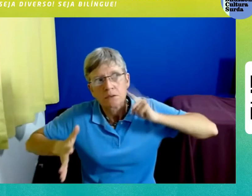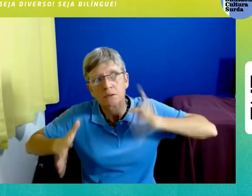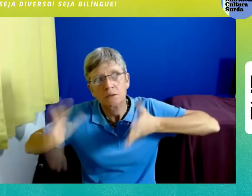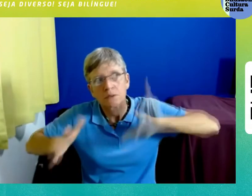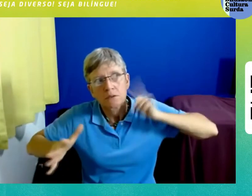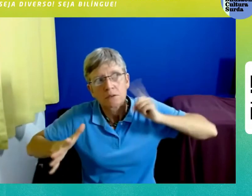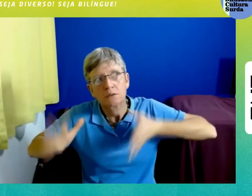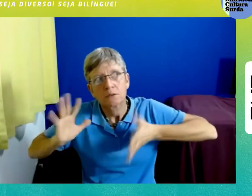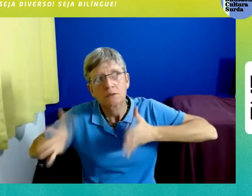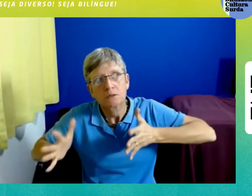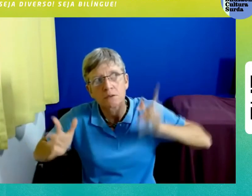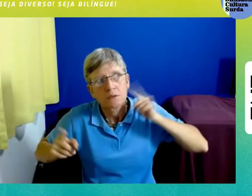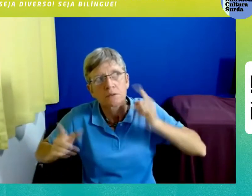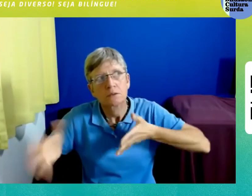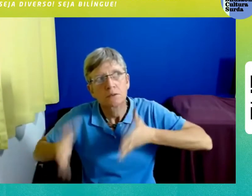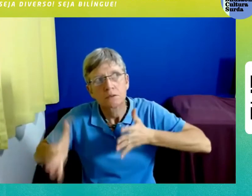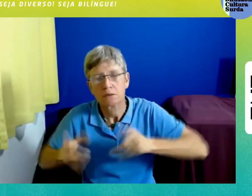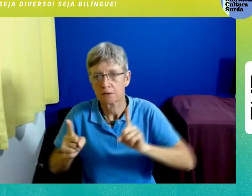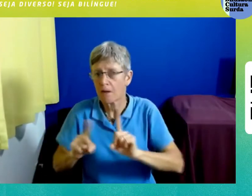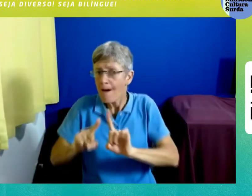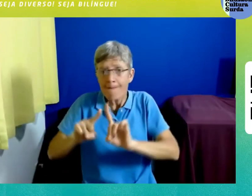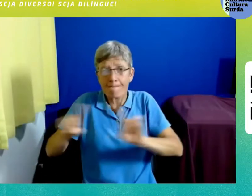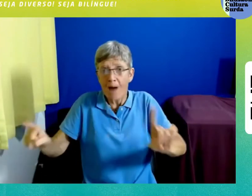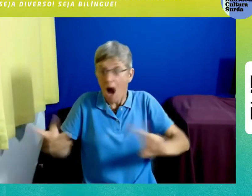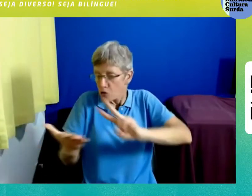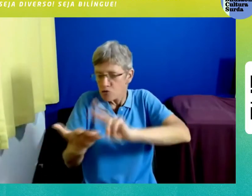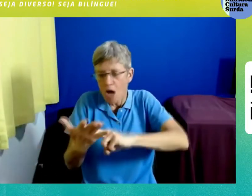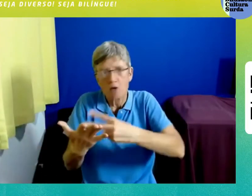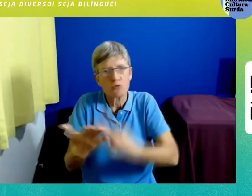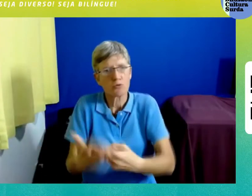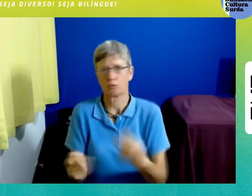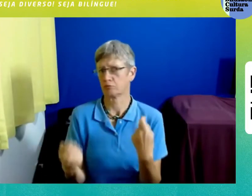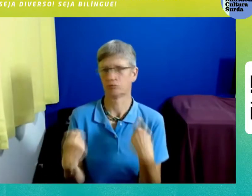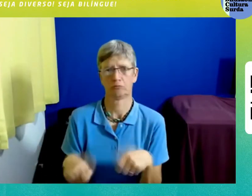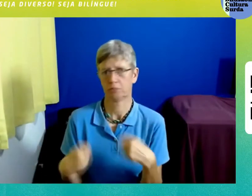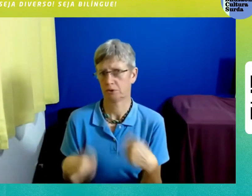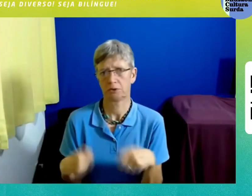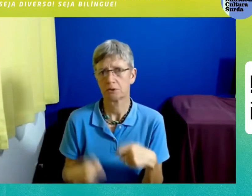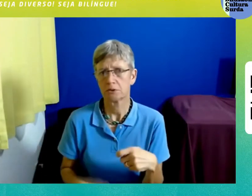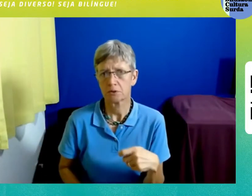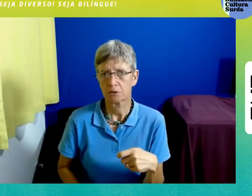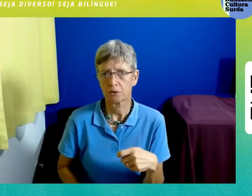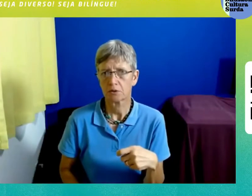precisa estar ouvindo e sinalizando, ouvindo e sinalizando, mas